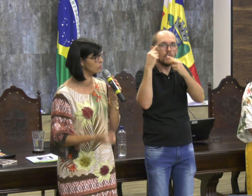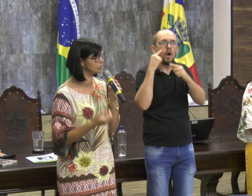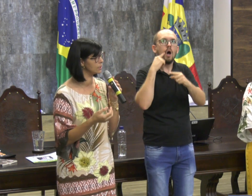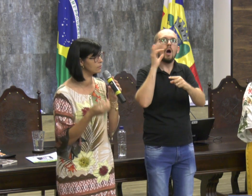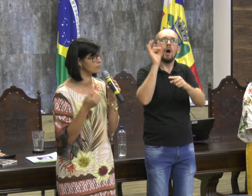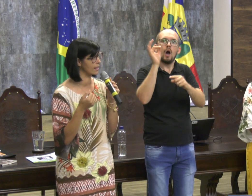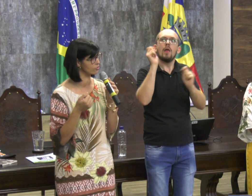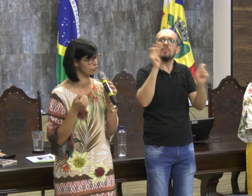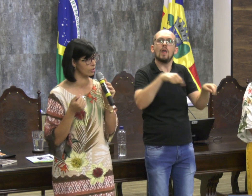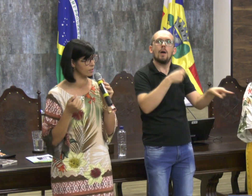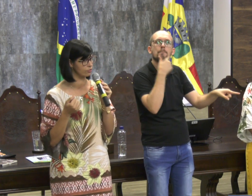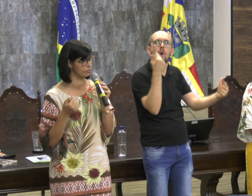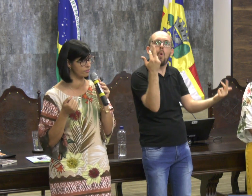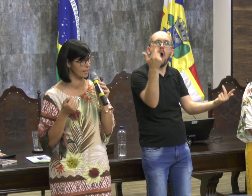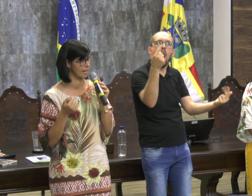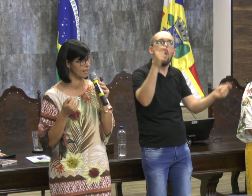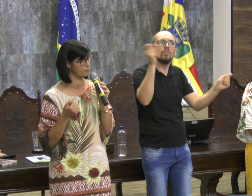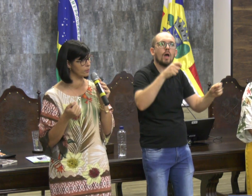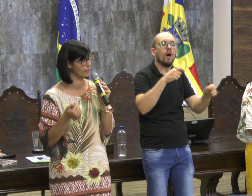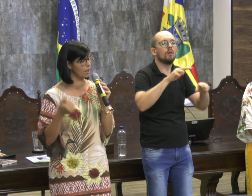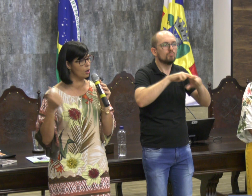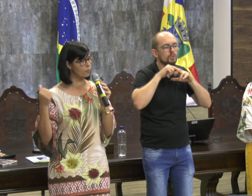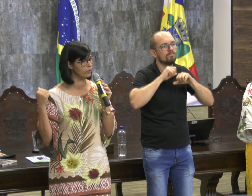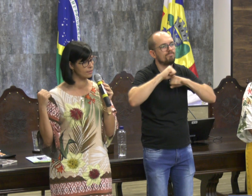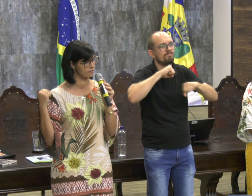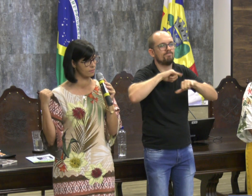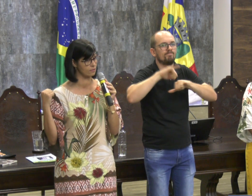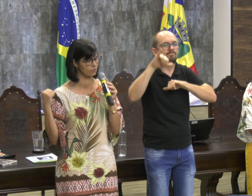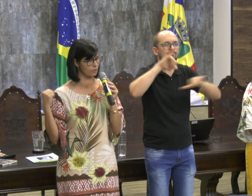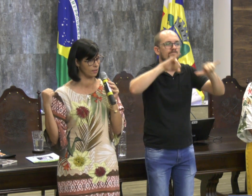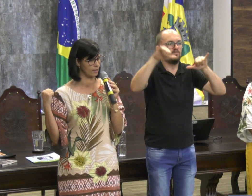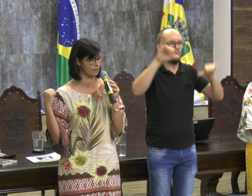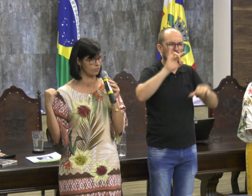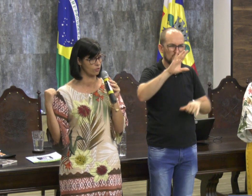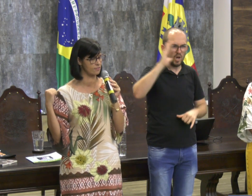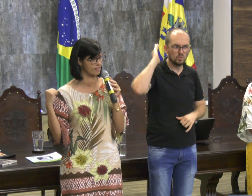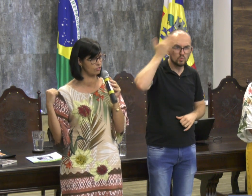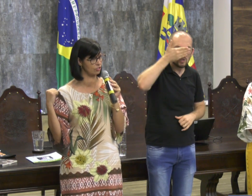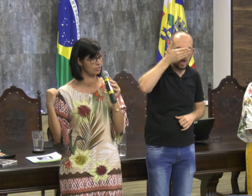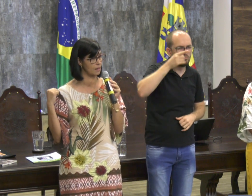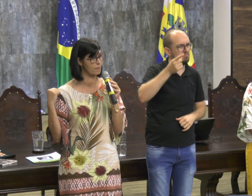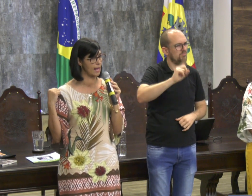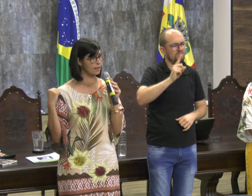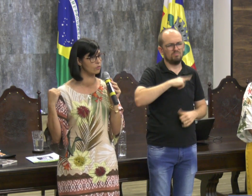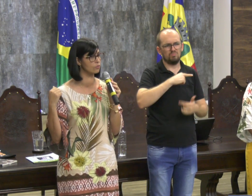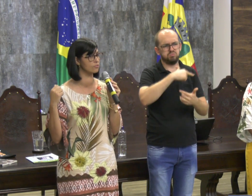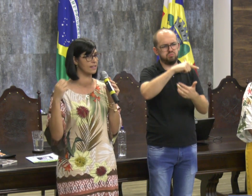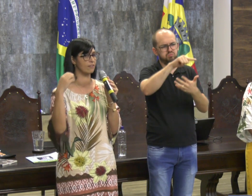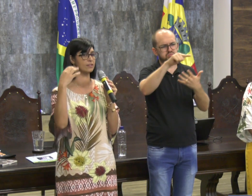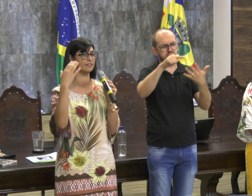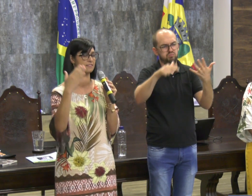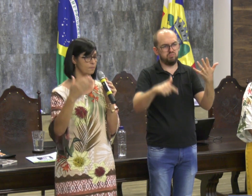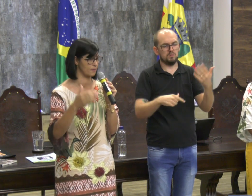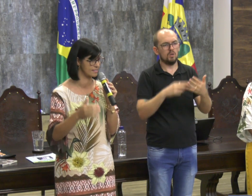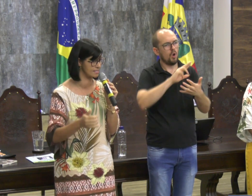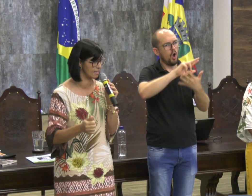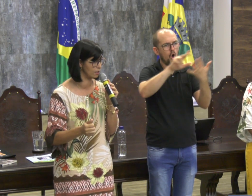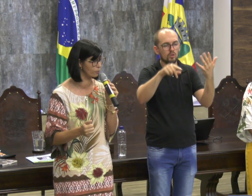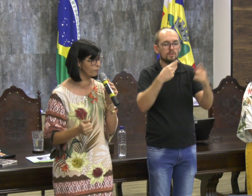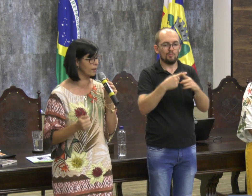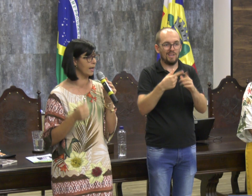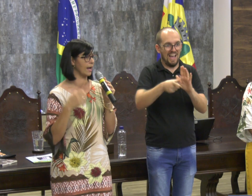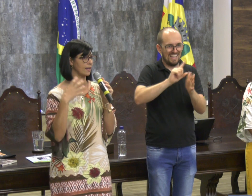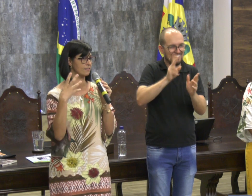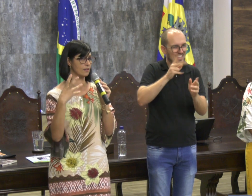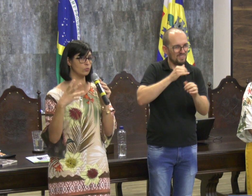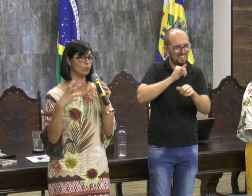E eu não digo no caso só da surdo-cegueira, porque muitas das coisas que a gente trabalha com o Gustavo, a